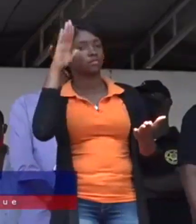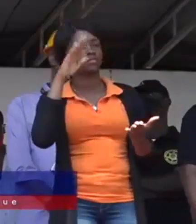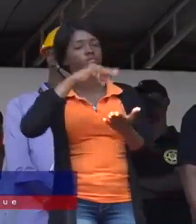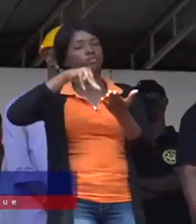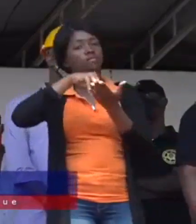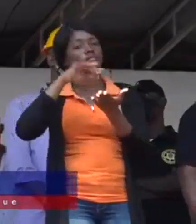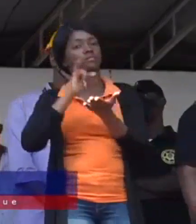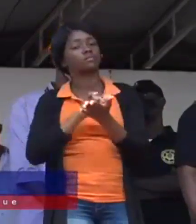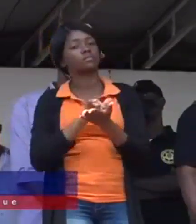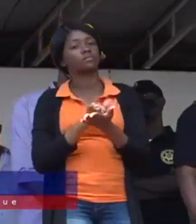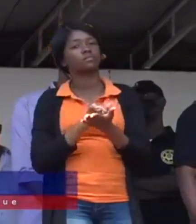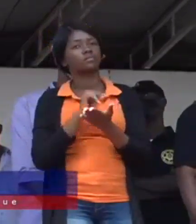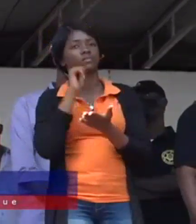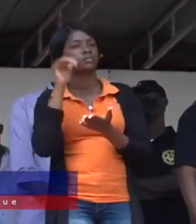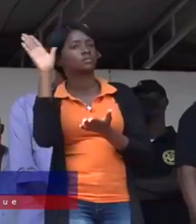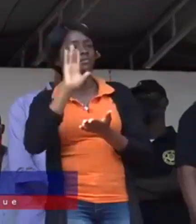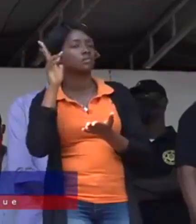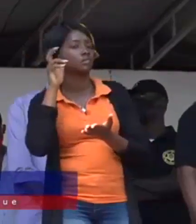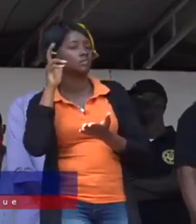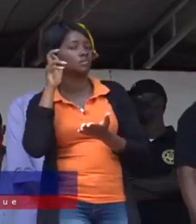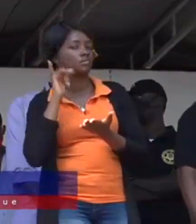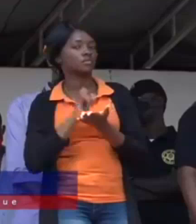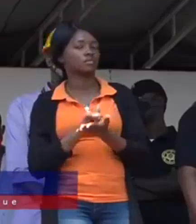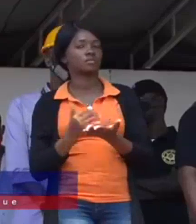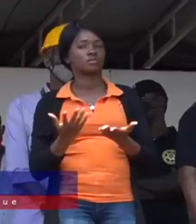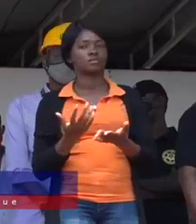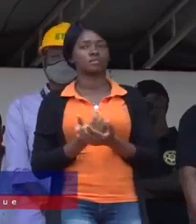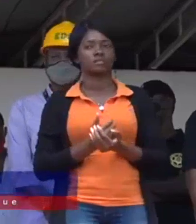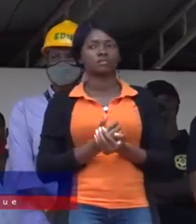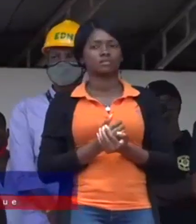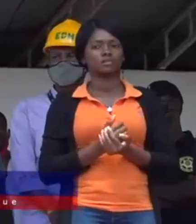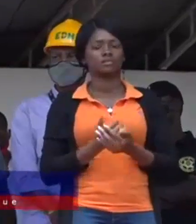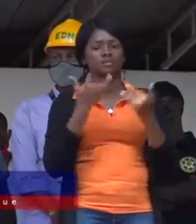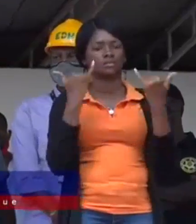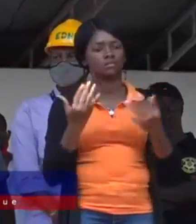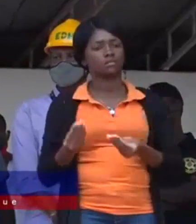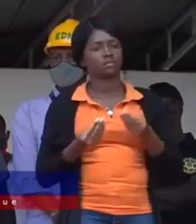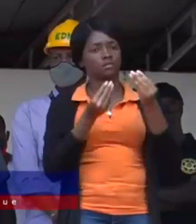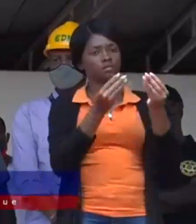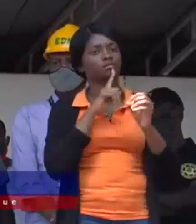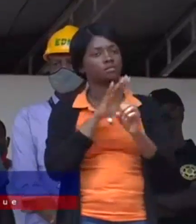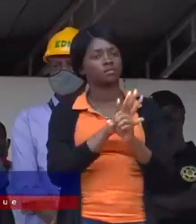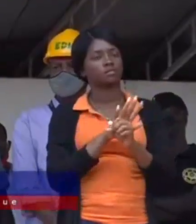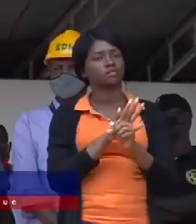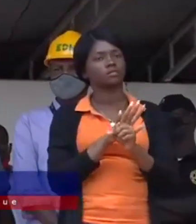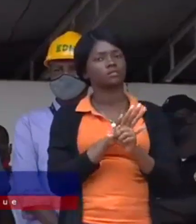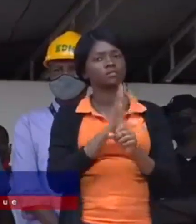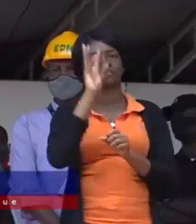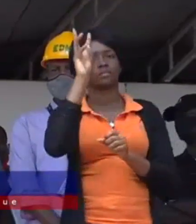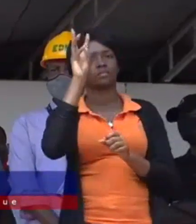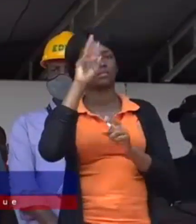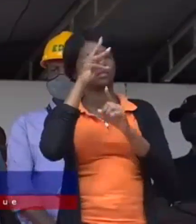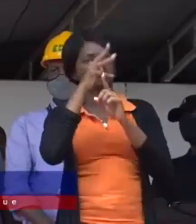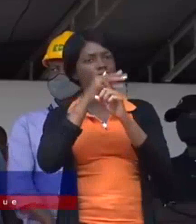il n'y a pas qu'on des bruits à nos oreilles. Je dis à mon nous garantit, à partir du 6